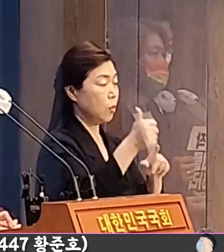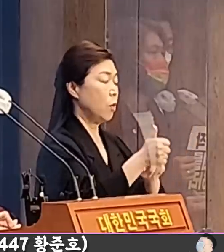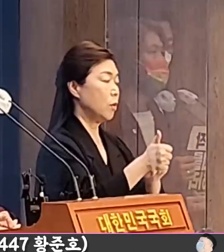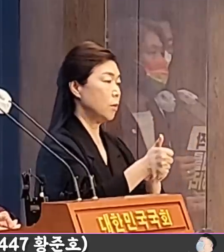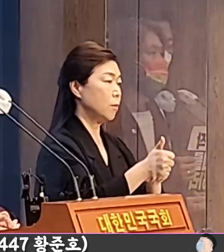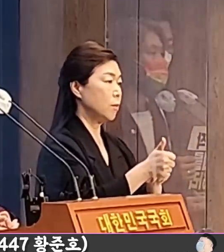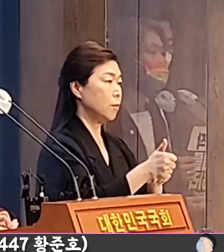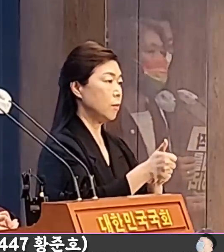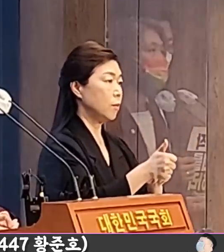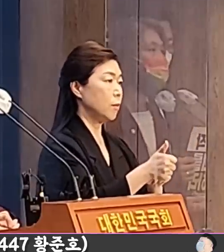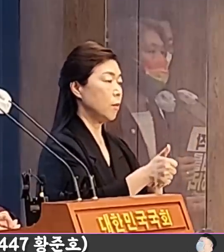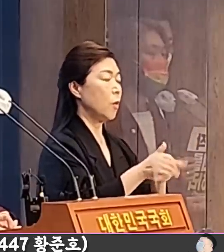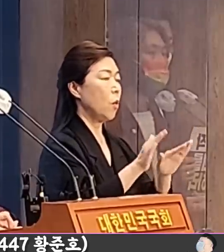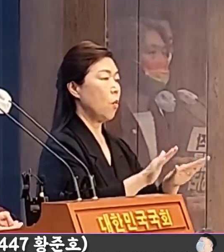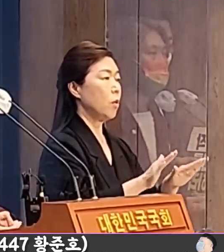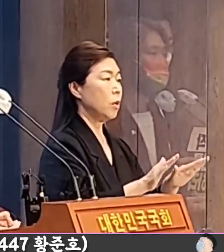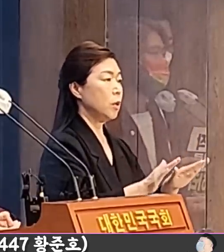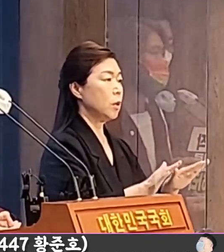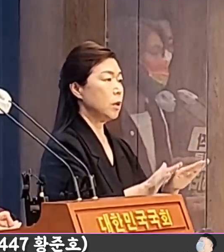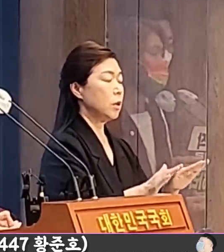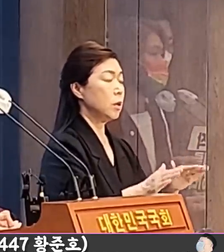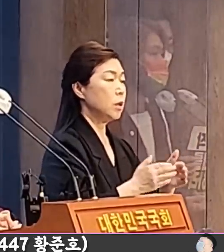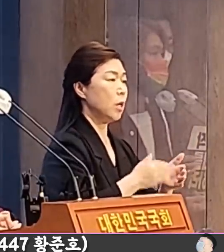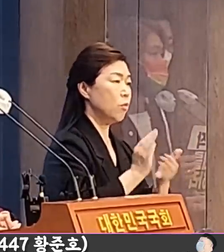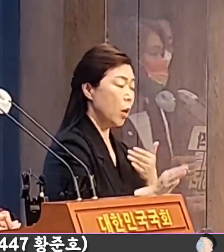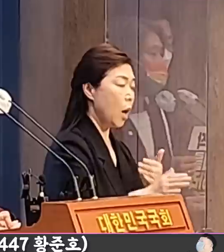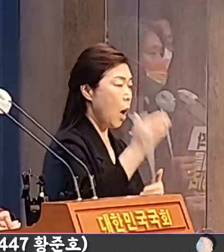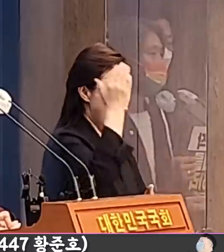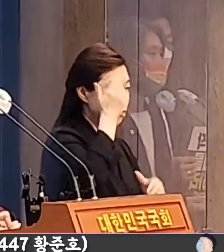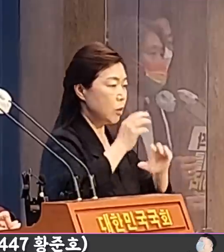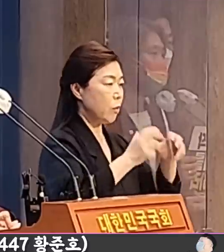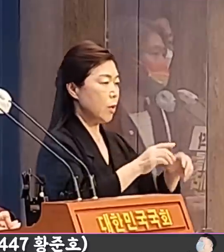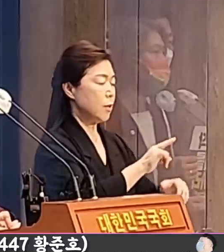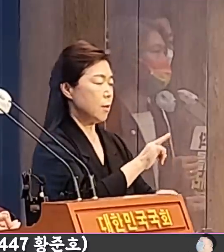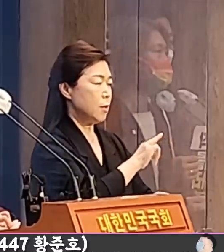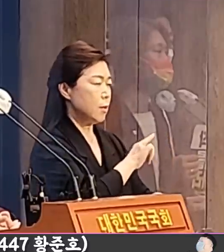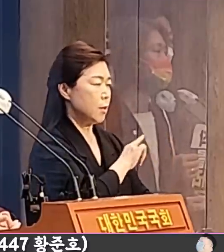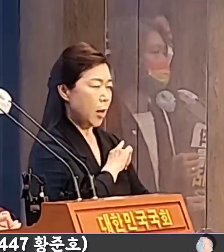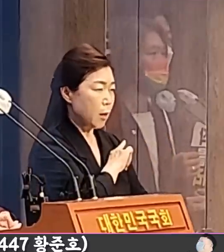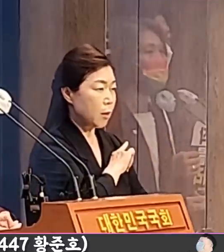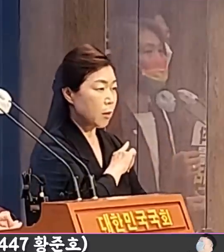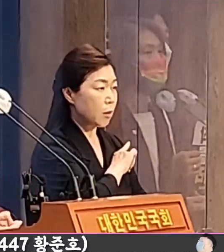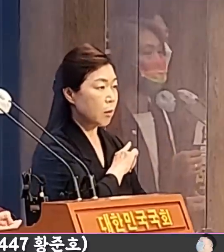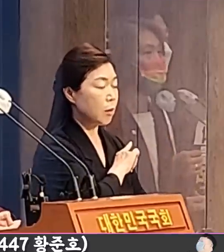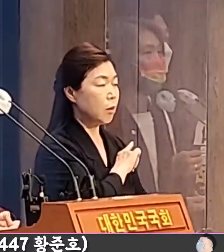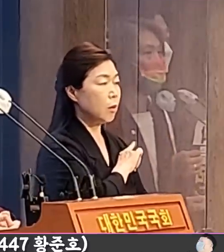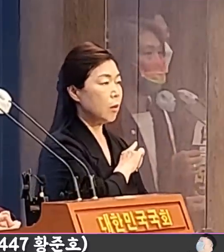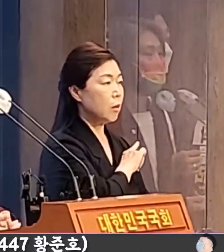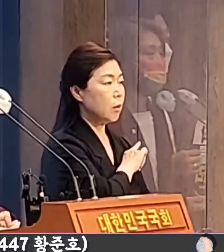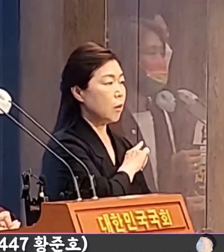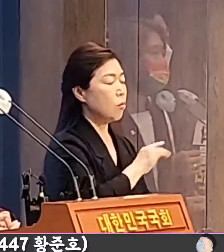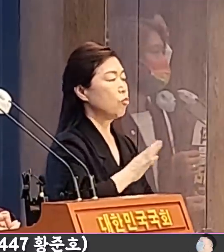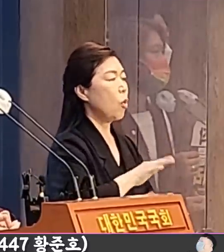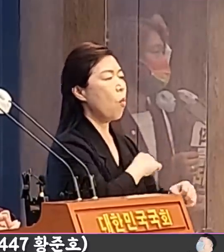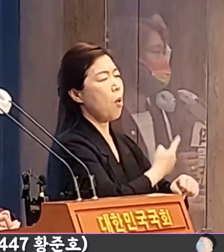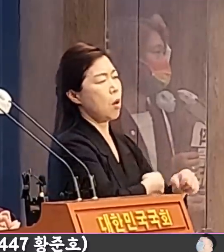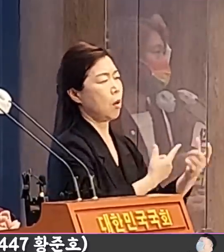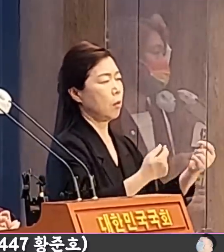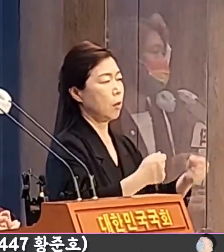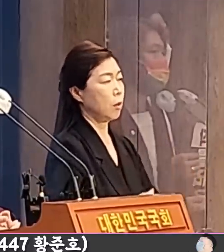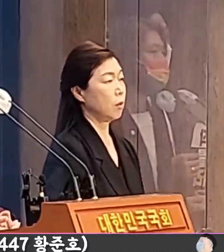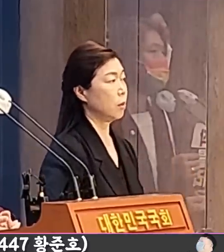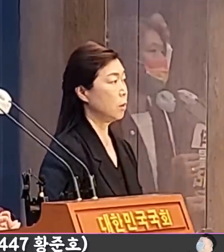대통령이야말로 오늘 이 시점 이후에 우리나라에서 가장 시퍼렇게 살아있는 권력입니다.